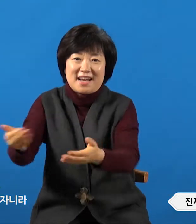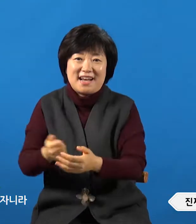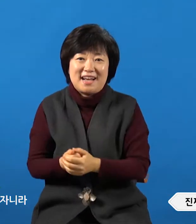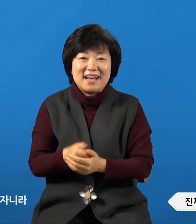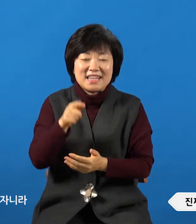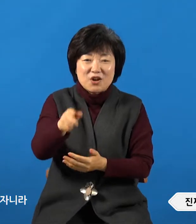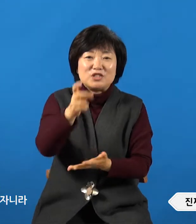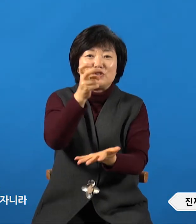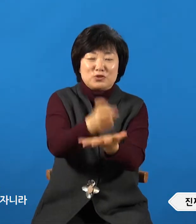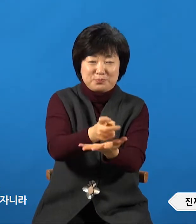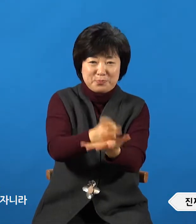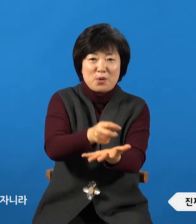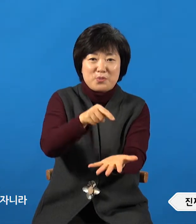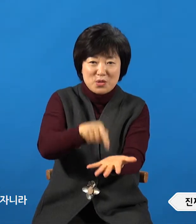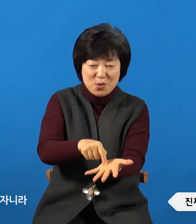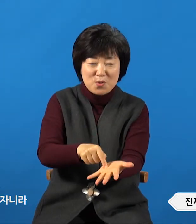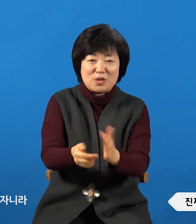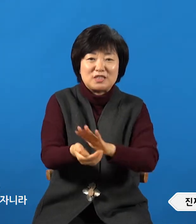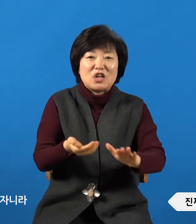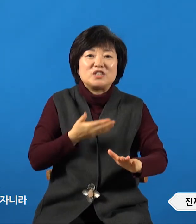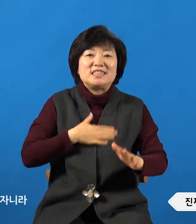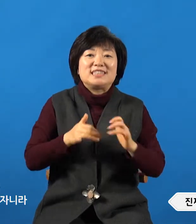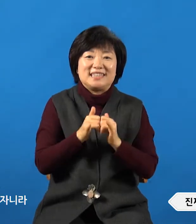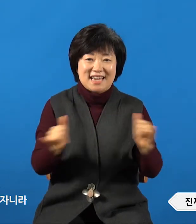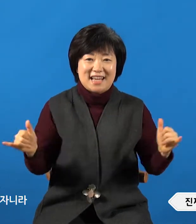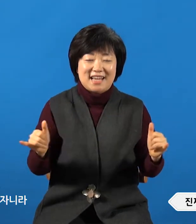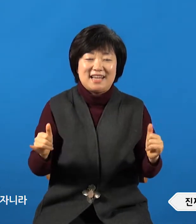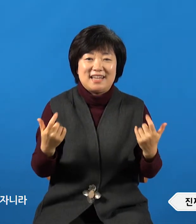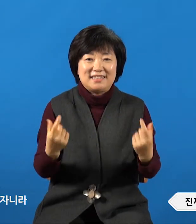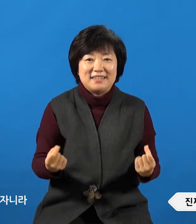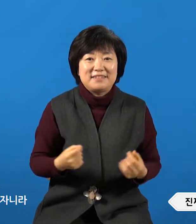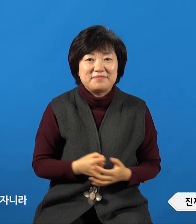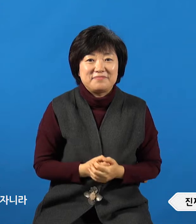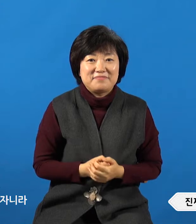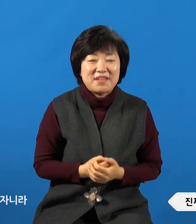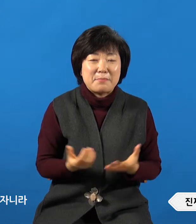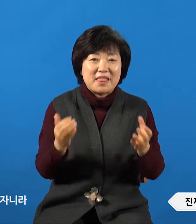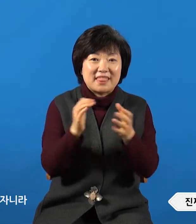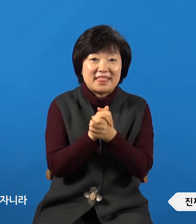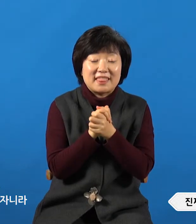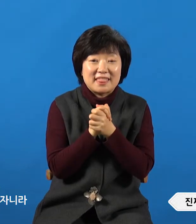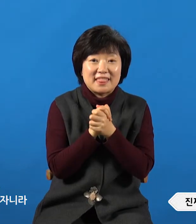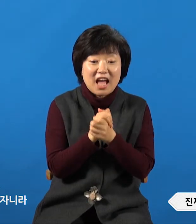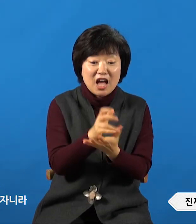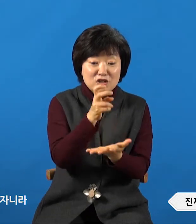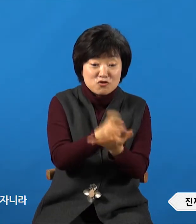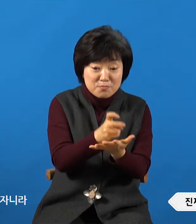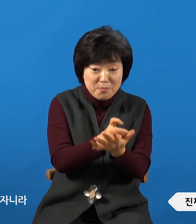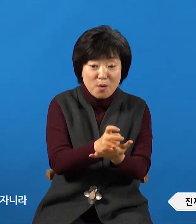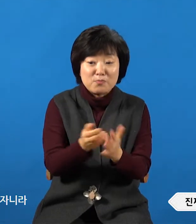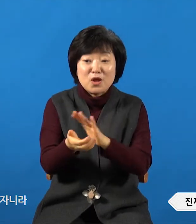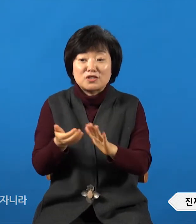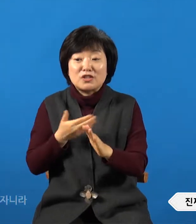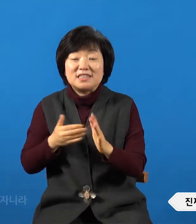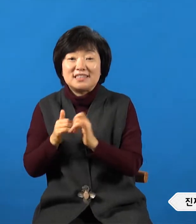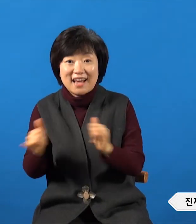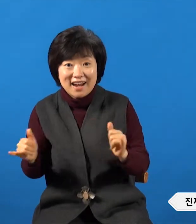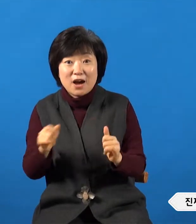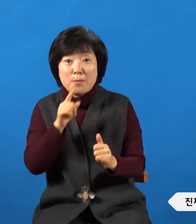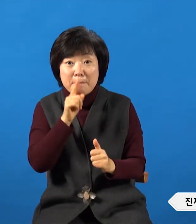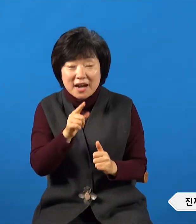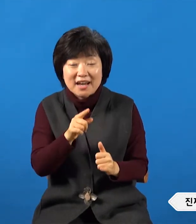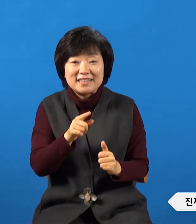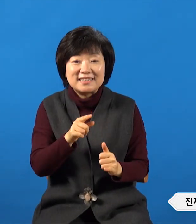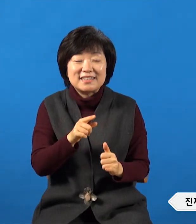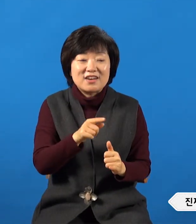대접하라. 이것이 율법이요 선지자니라. 아멘. 성경은 율법이요 선지자니라 라고